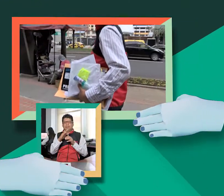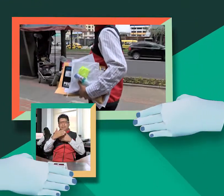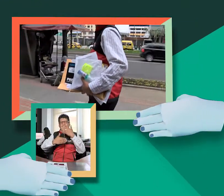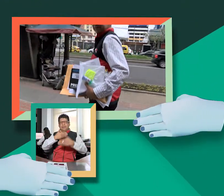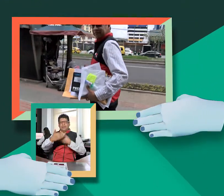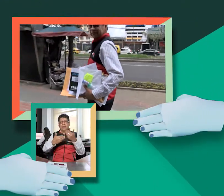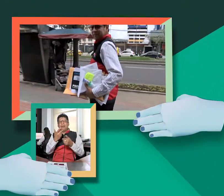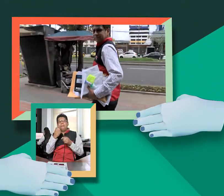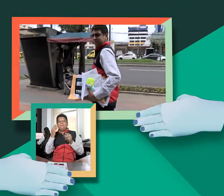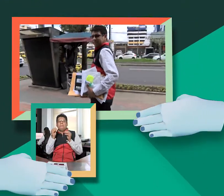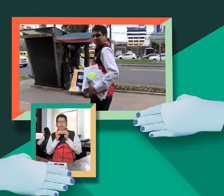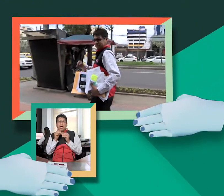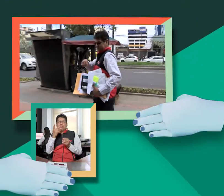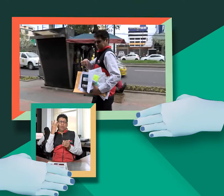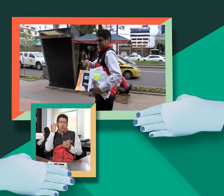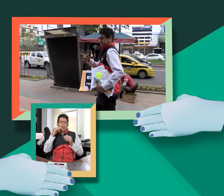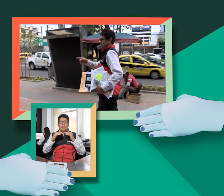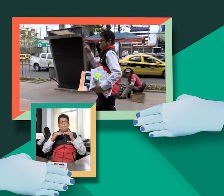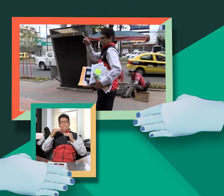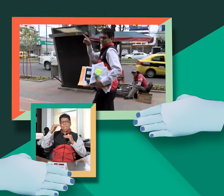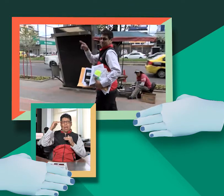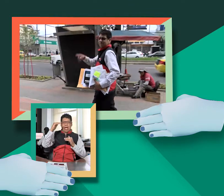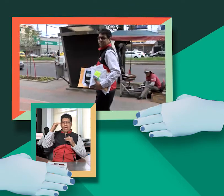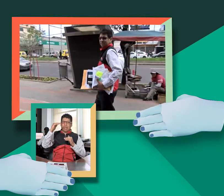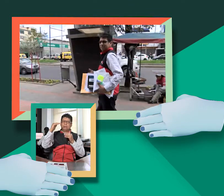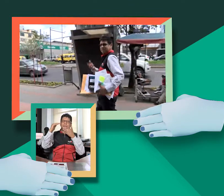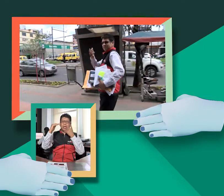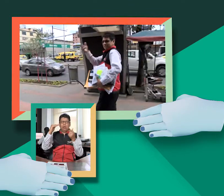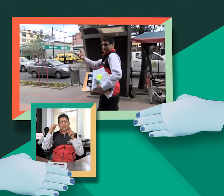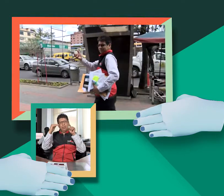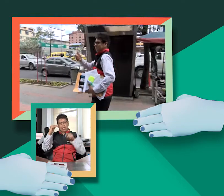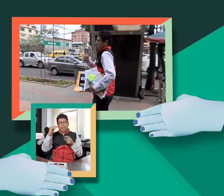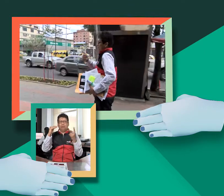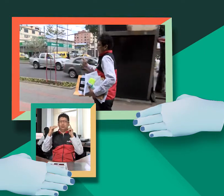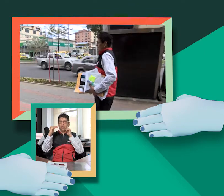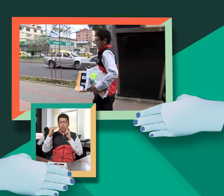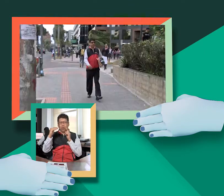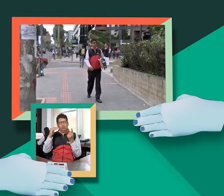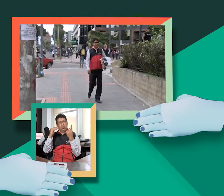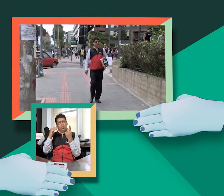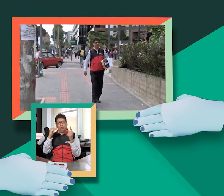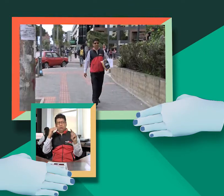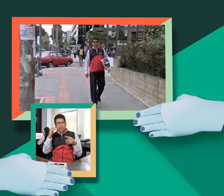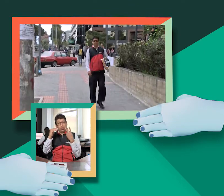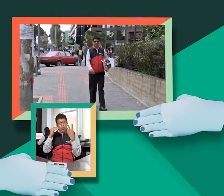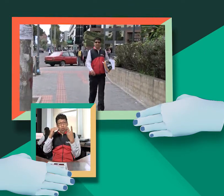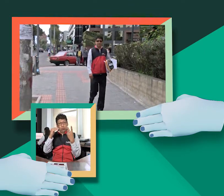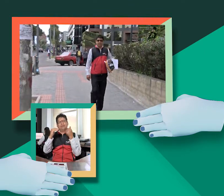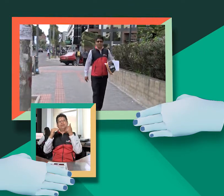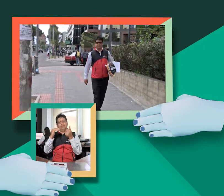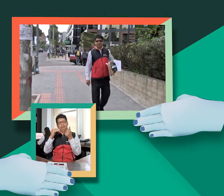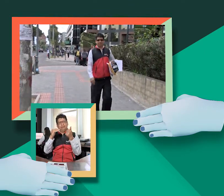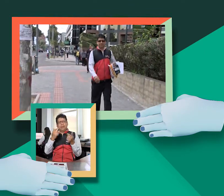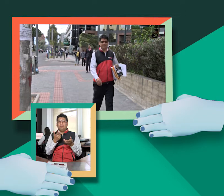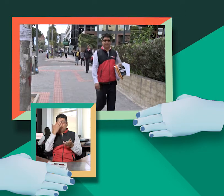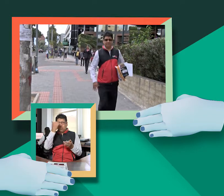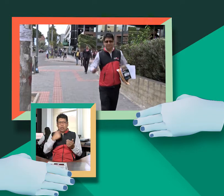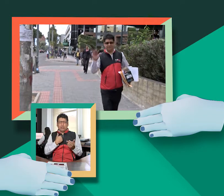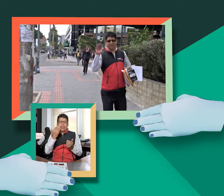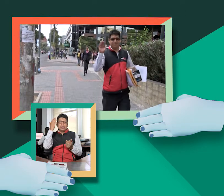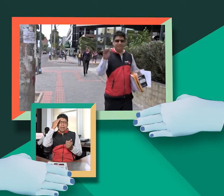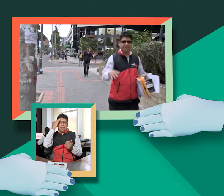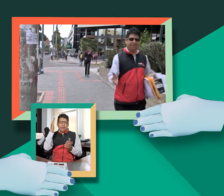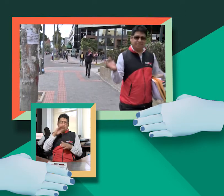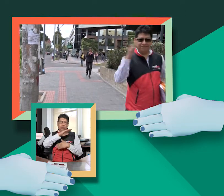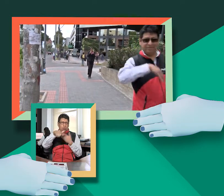por ejemplo la ley dicta que se debería tener el 4 por ciento de personas con discapacidad por cada 25